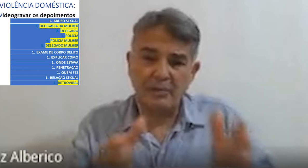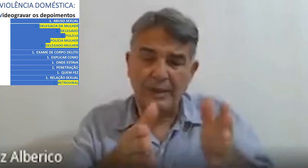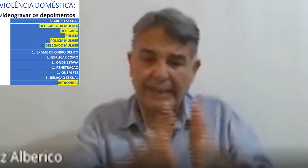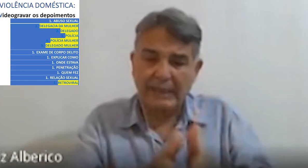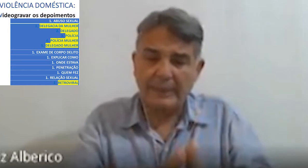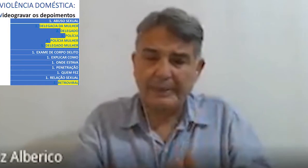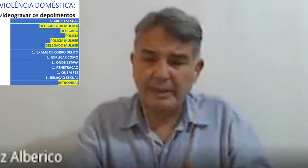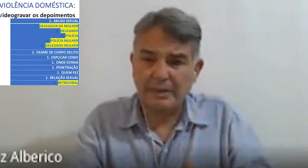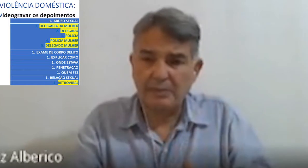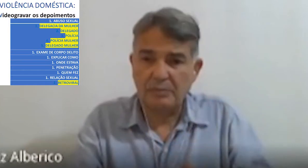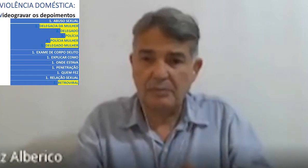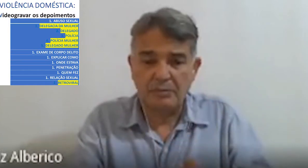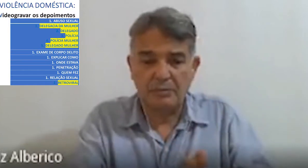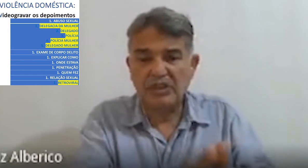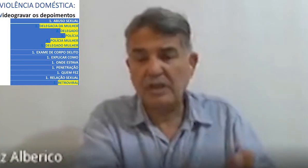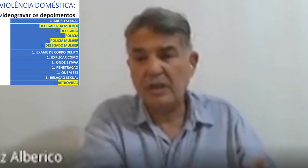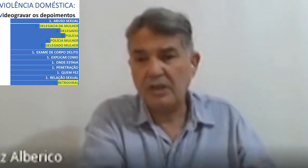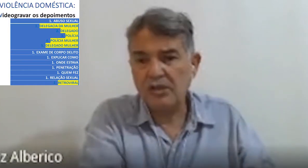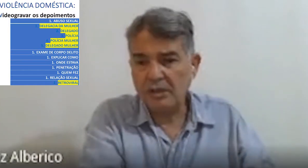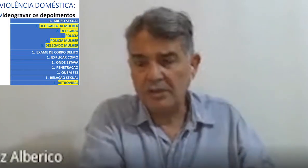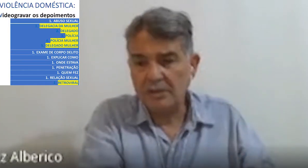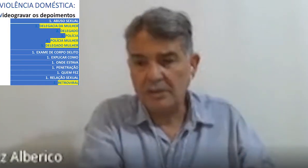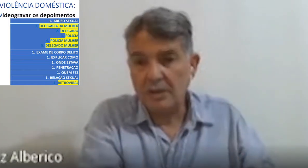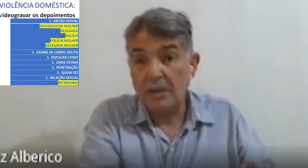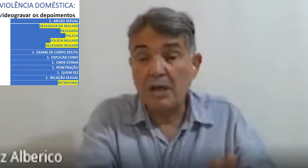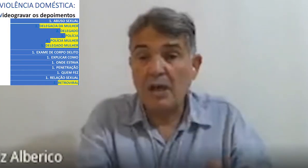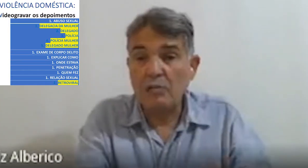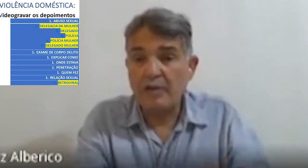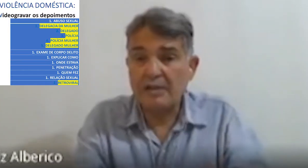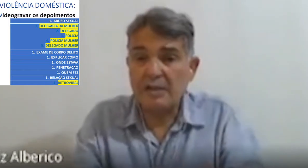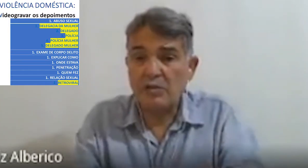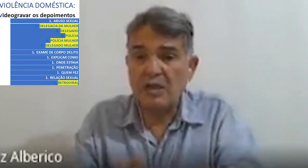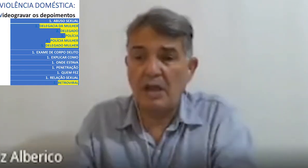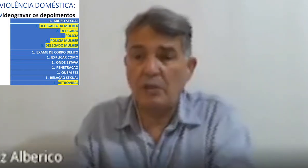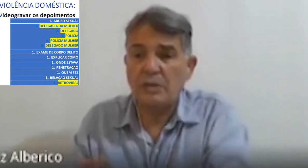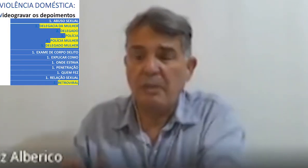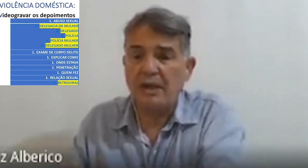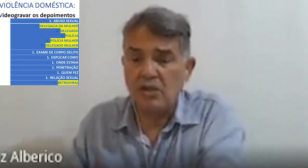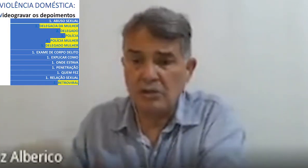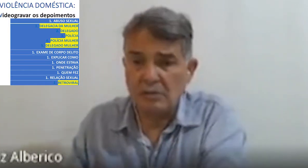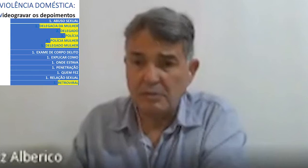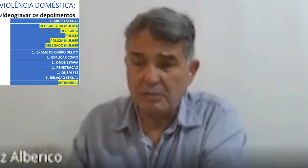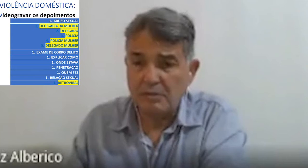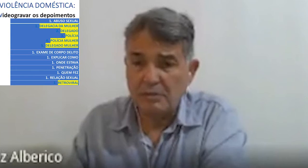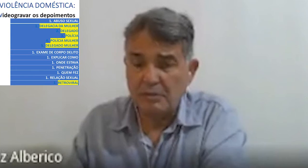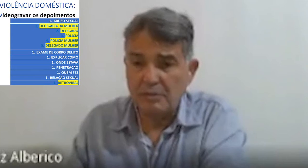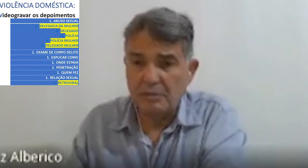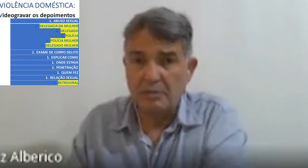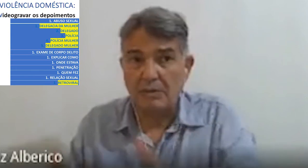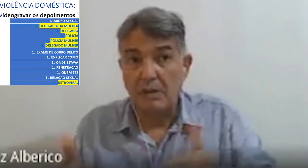uma intérprete de igreja que não fazia o sinal de pênis.